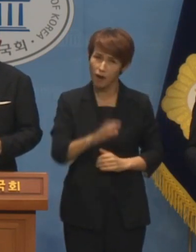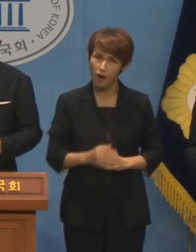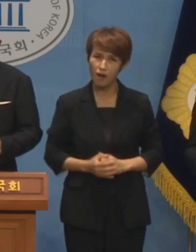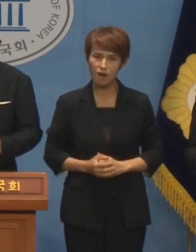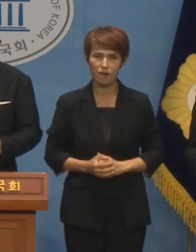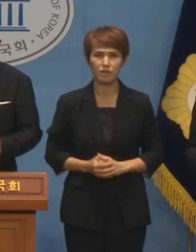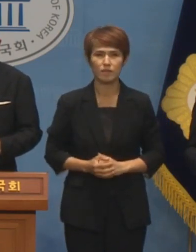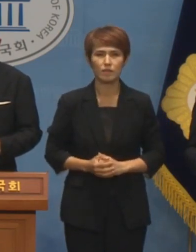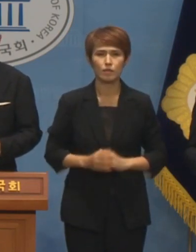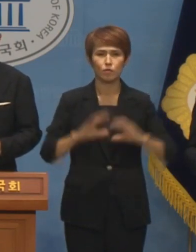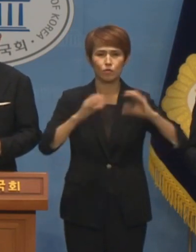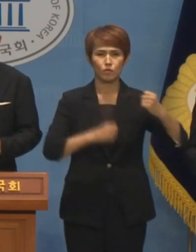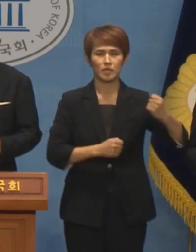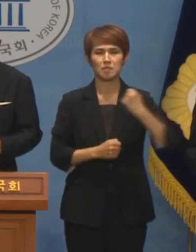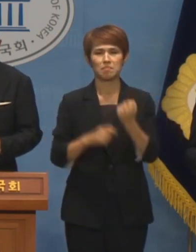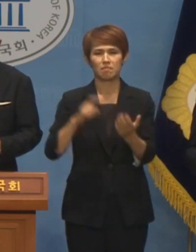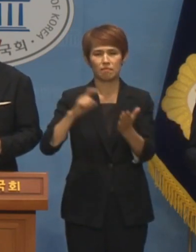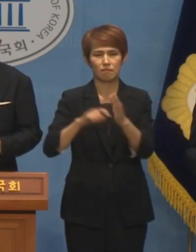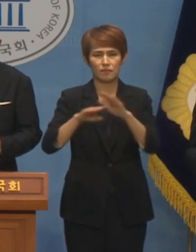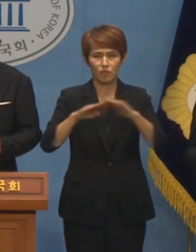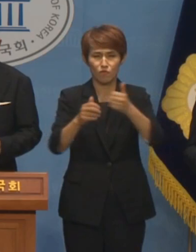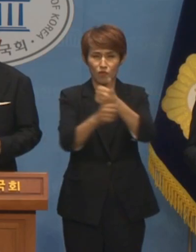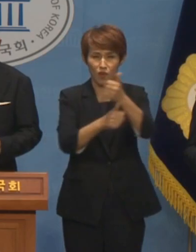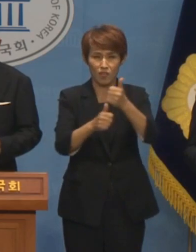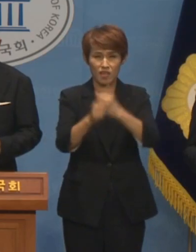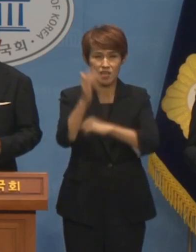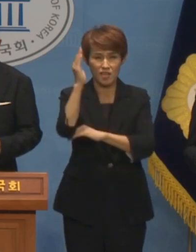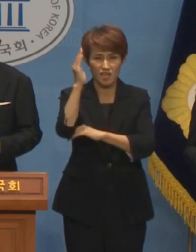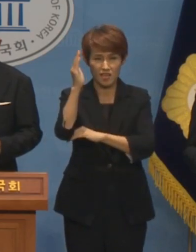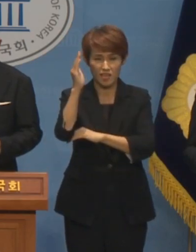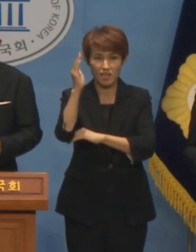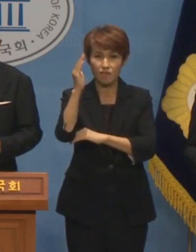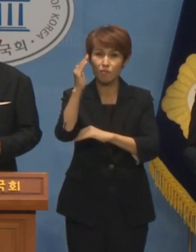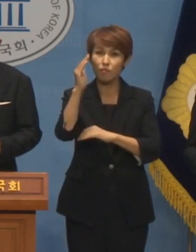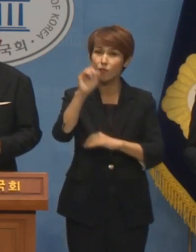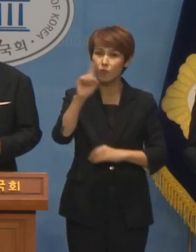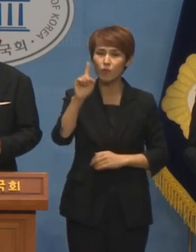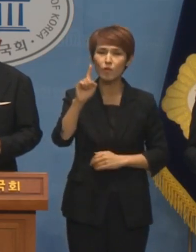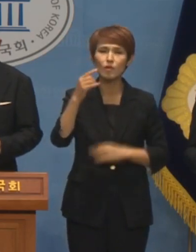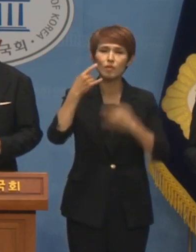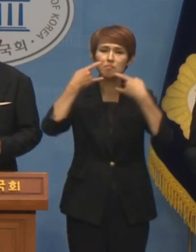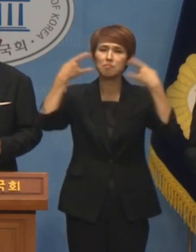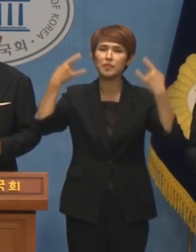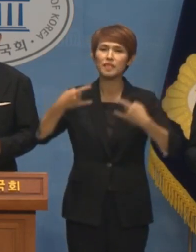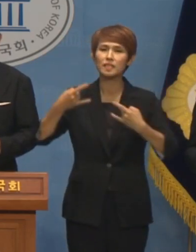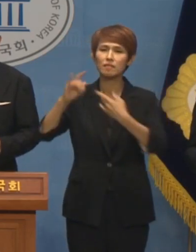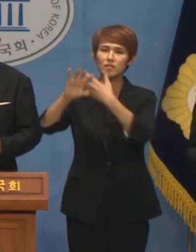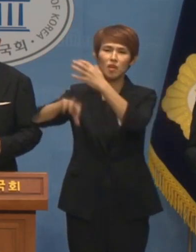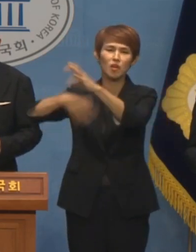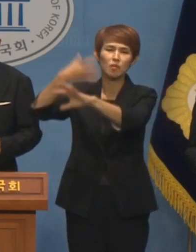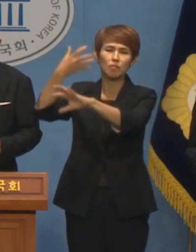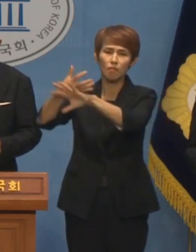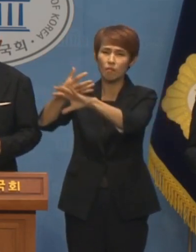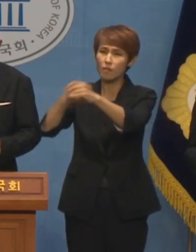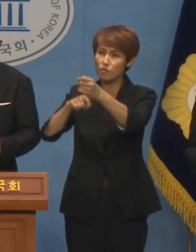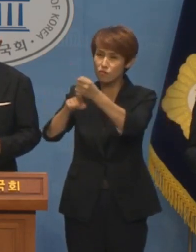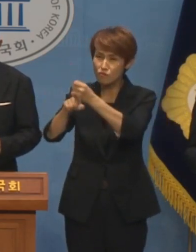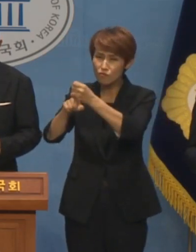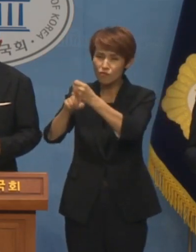전 국힘 비대위원 김경률이 했던 말이 생각납니다. 프랑스 혁명의 이유가